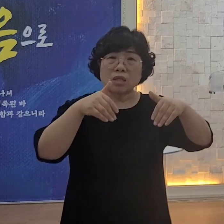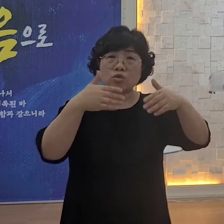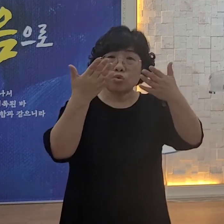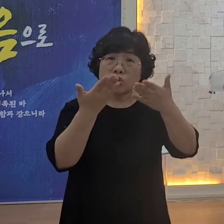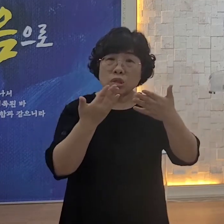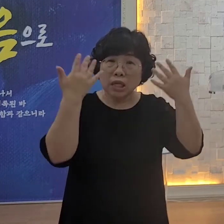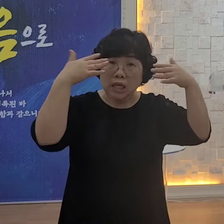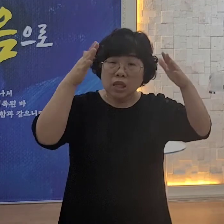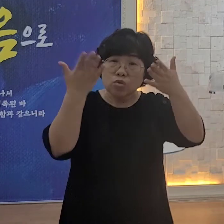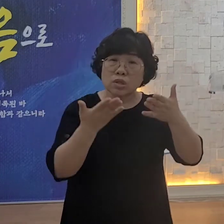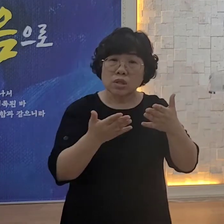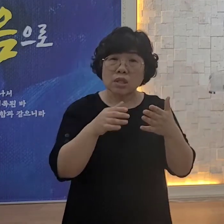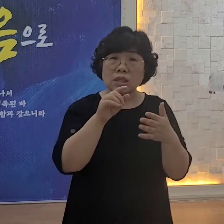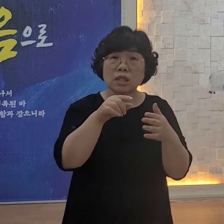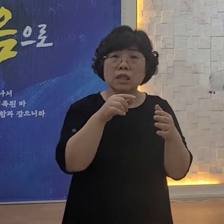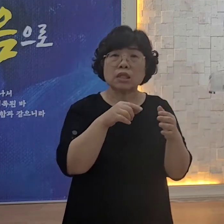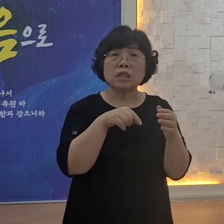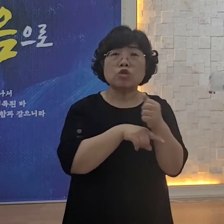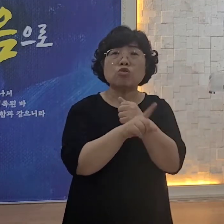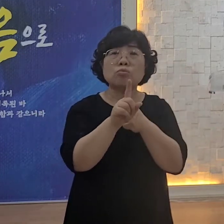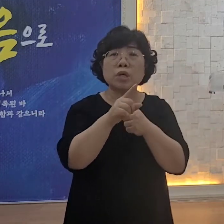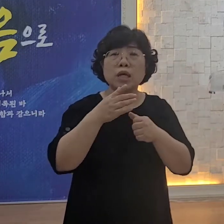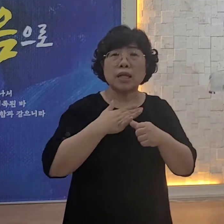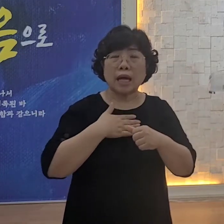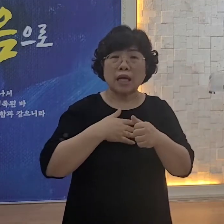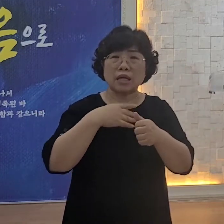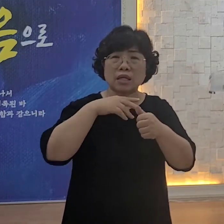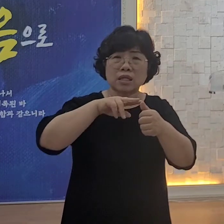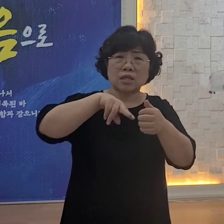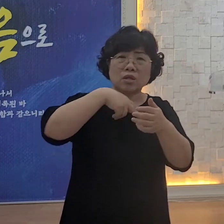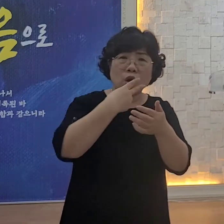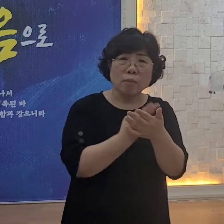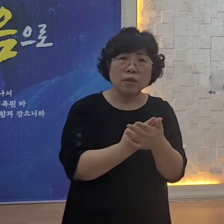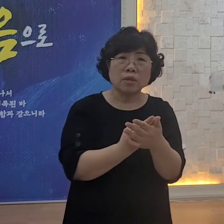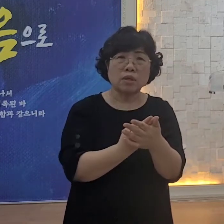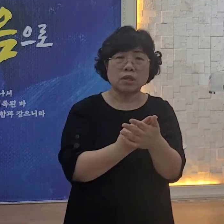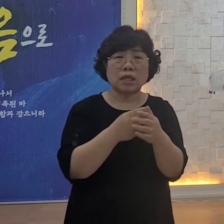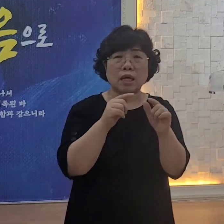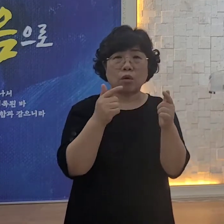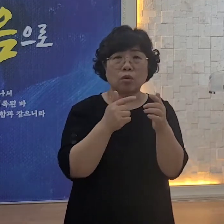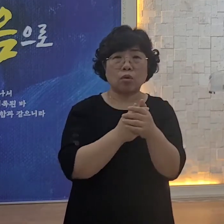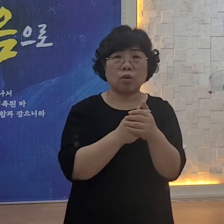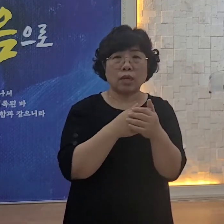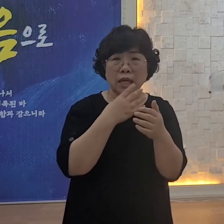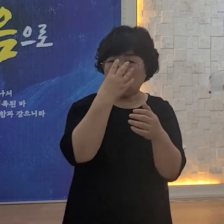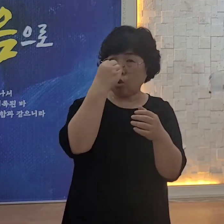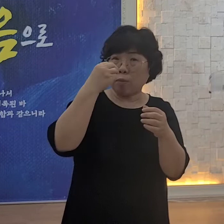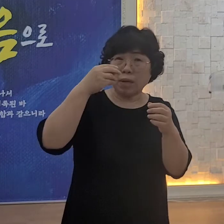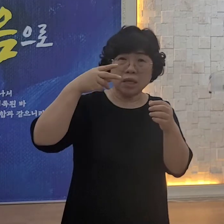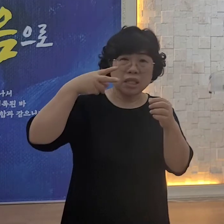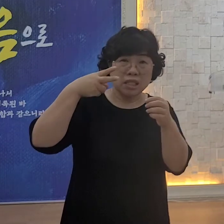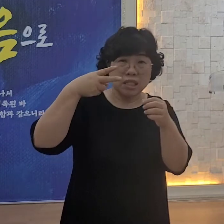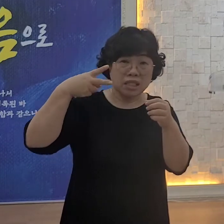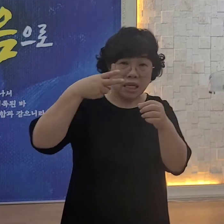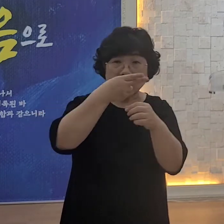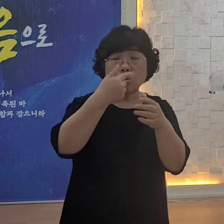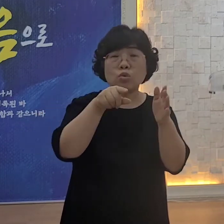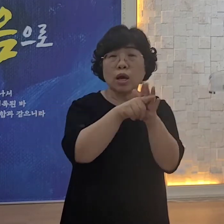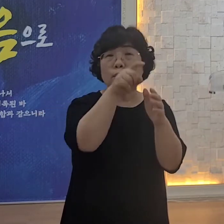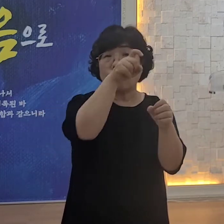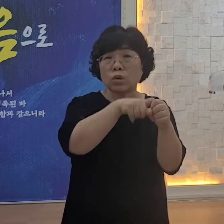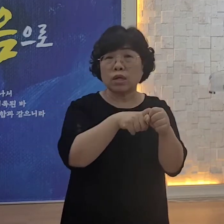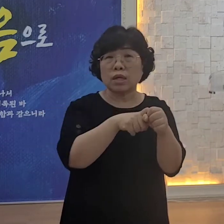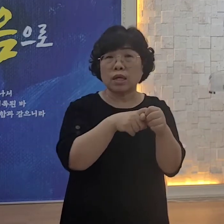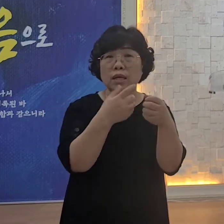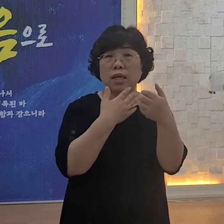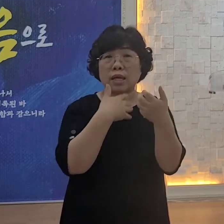사자를 주셨으니 이는 나를 쳐서 너무 자만하지 않게 하려 하심이라. 이것이 내게서